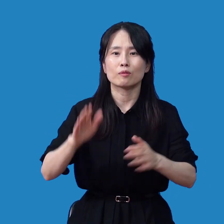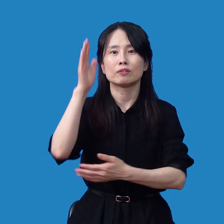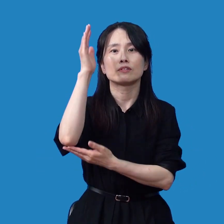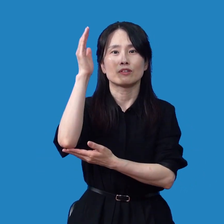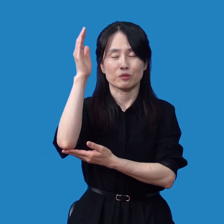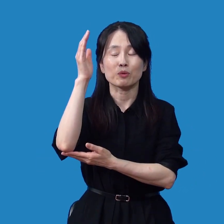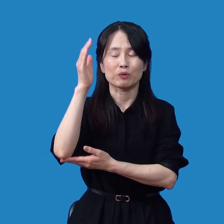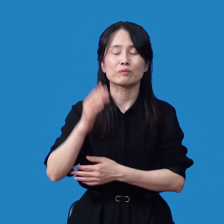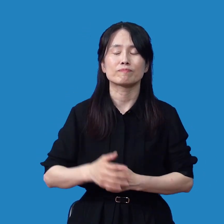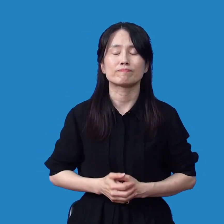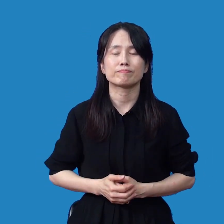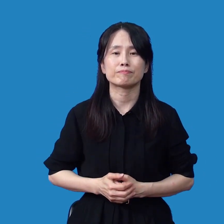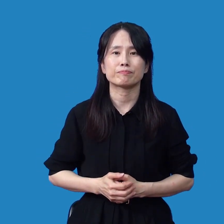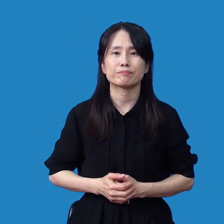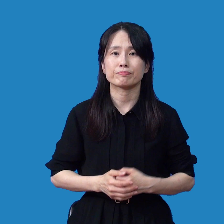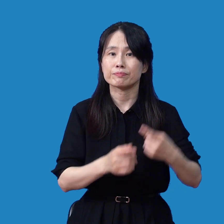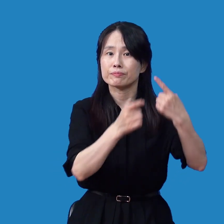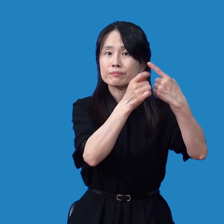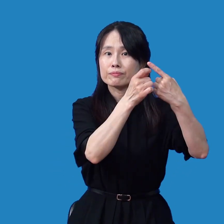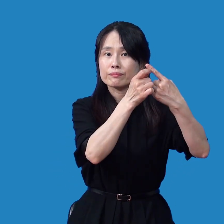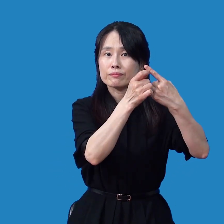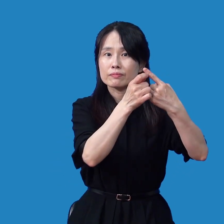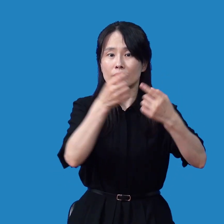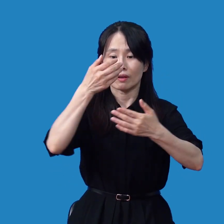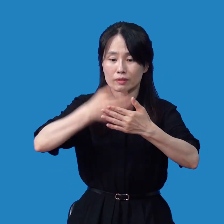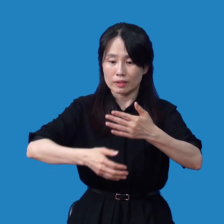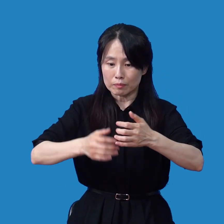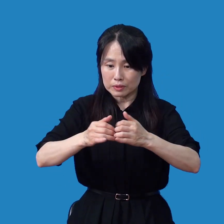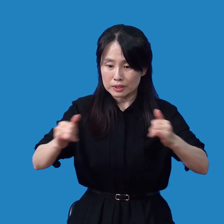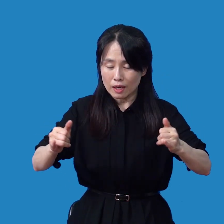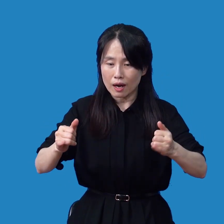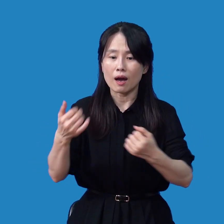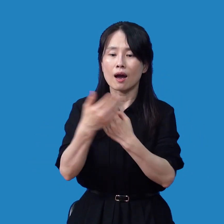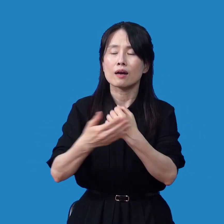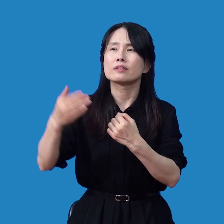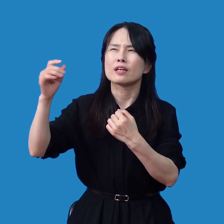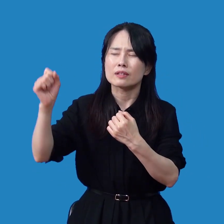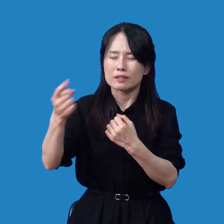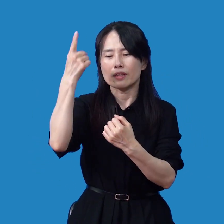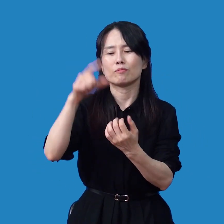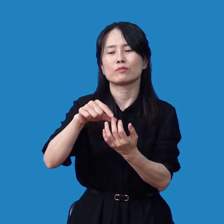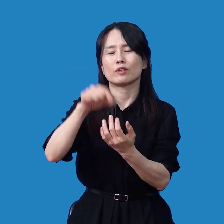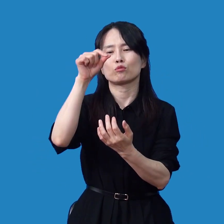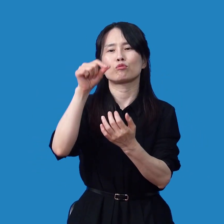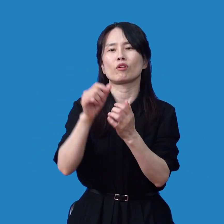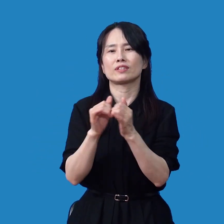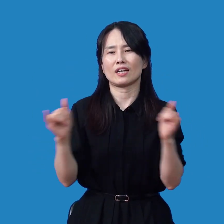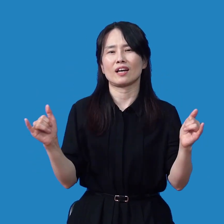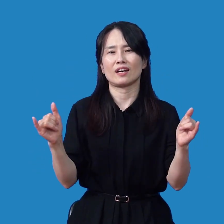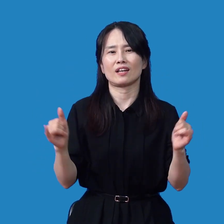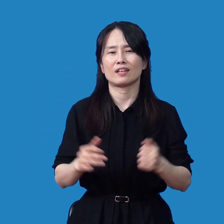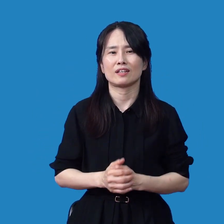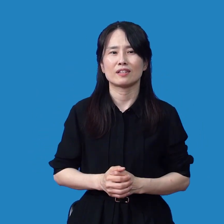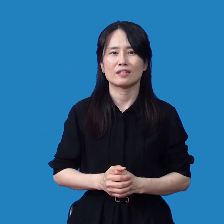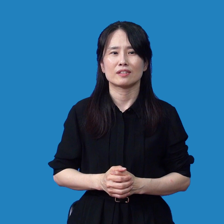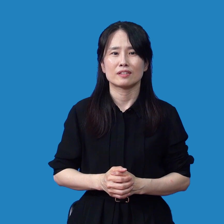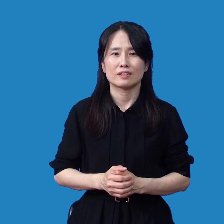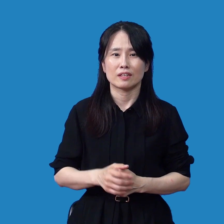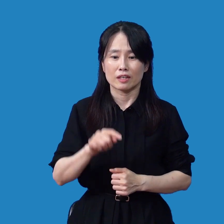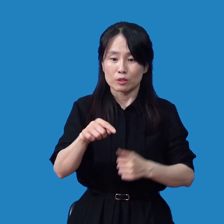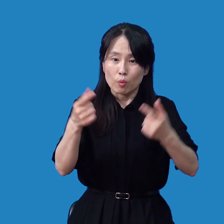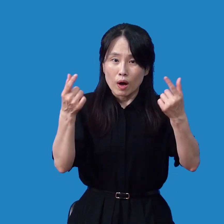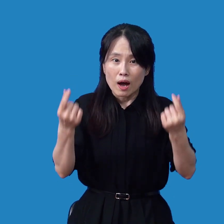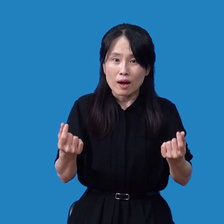합니다. 첫째로, 남은 자는 은혜로 택함받은 자입니다. 5절에 그런즉